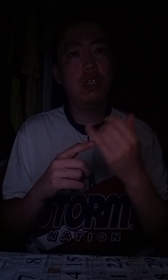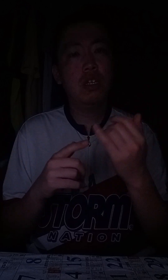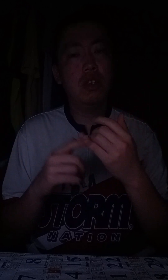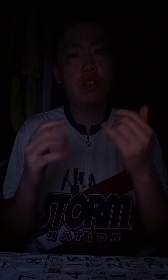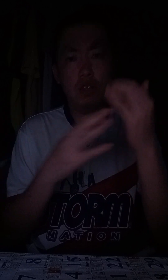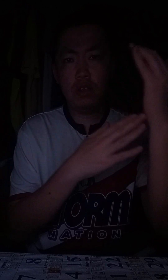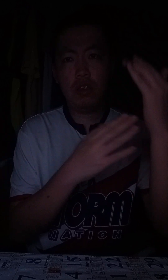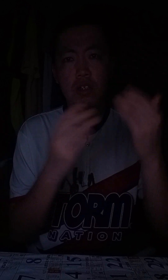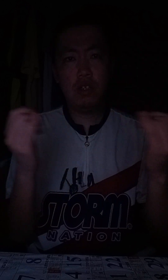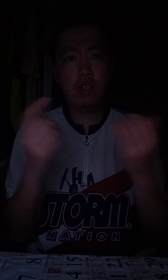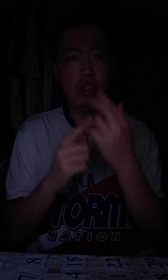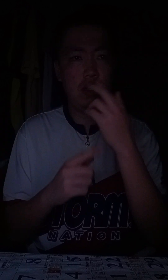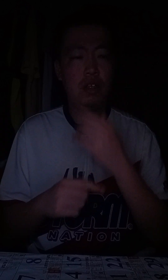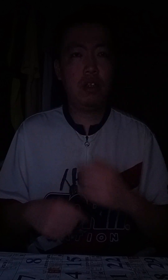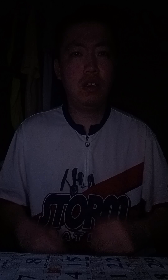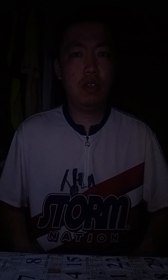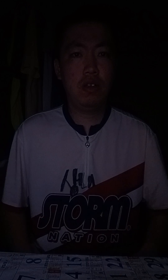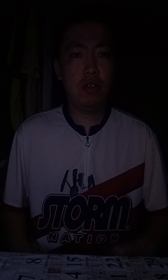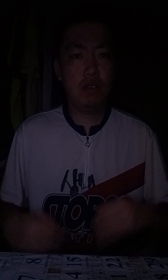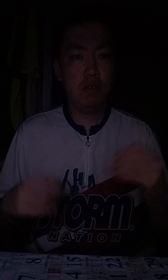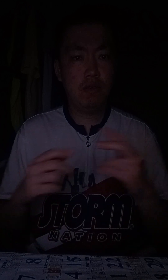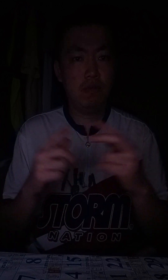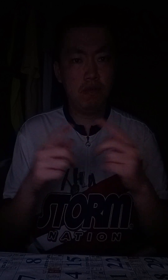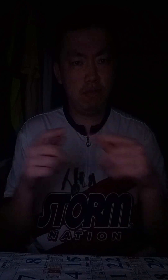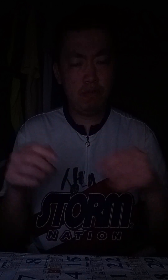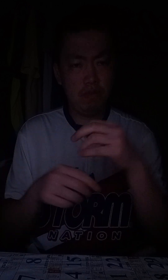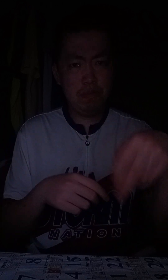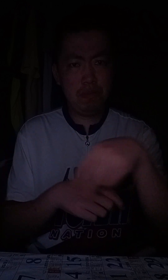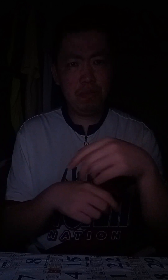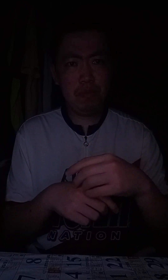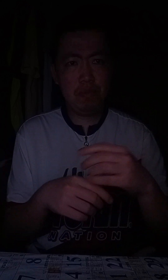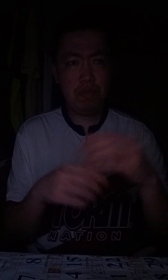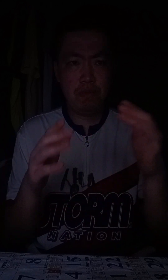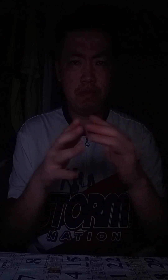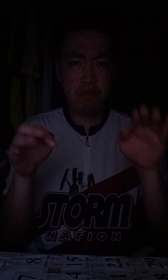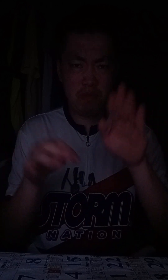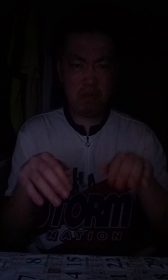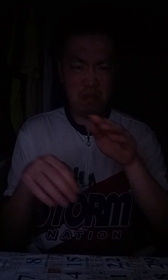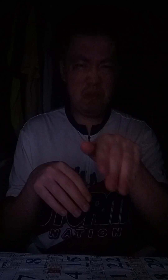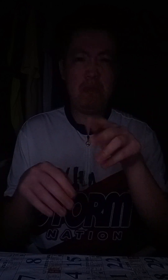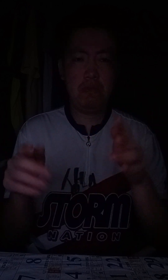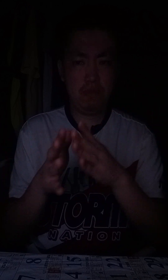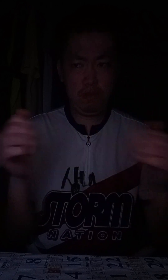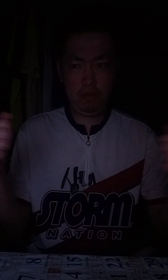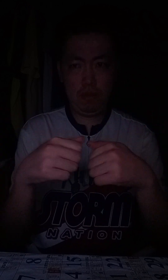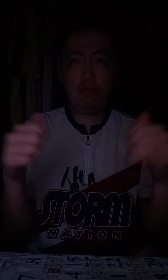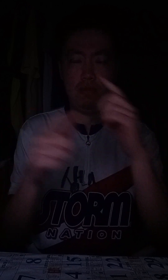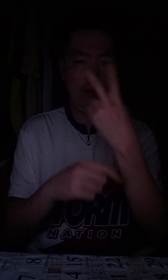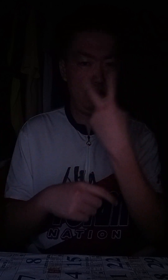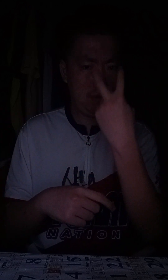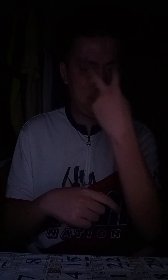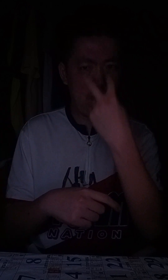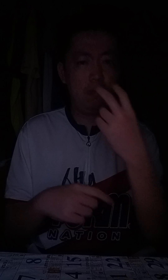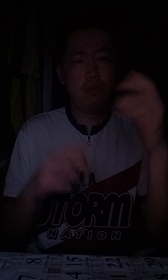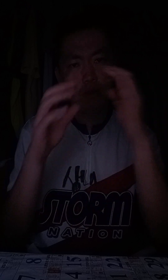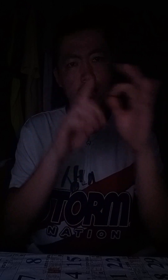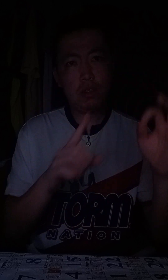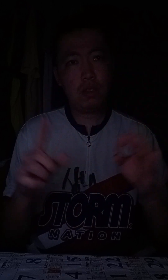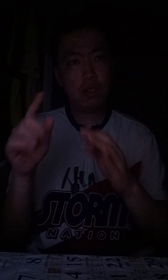병원으로 이송됐습니다. 경찰은 앞서가던 산타페 차량이 급정거하면서 사고가 난 것으로 추정하고 정확한 경위를